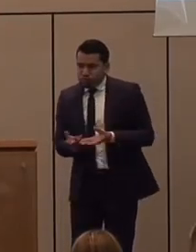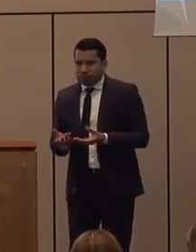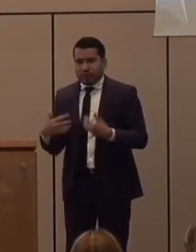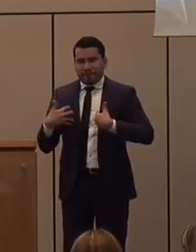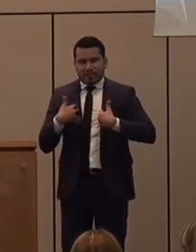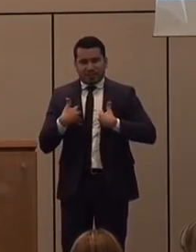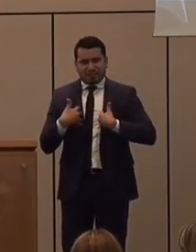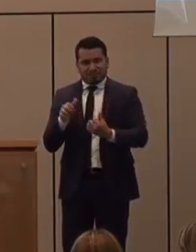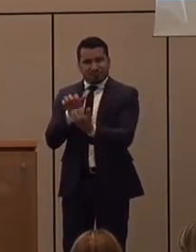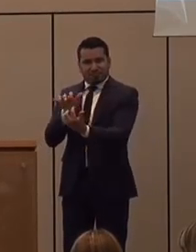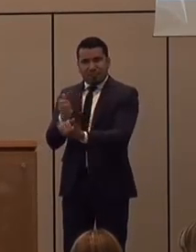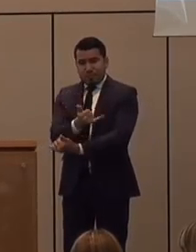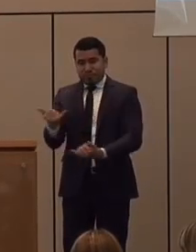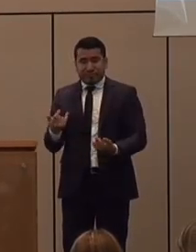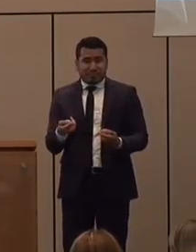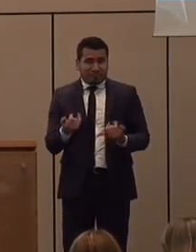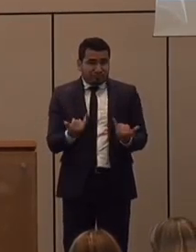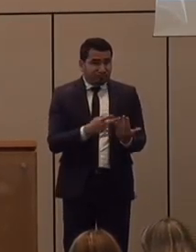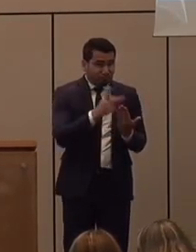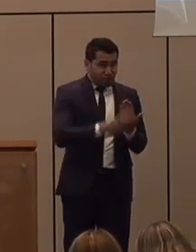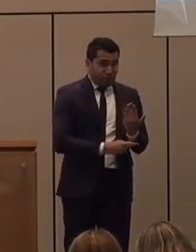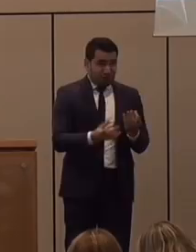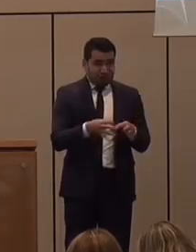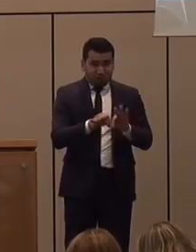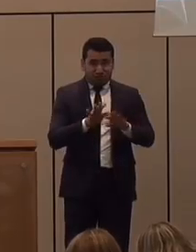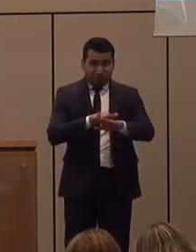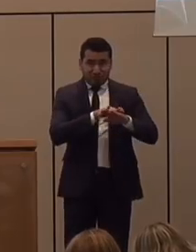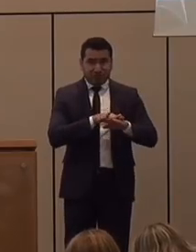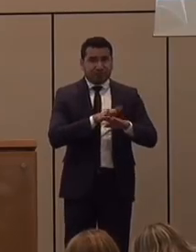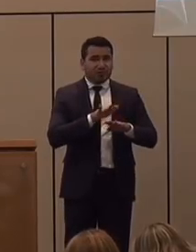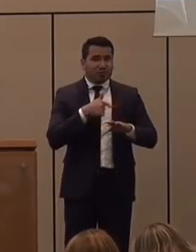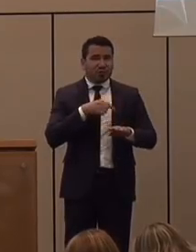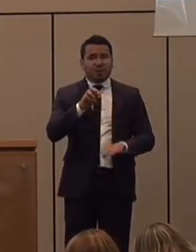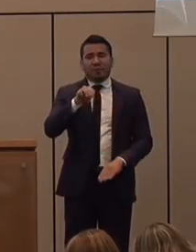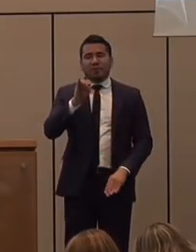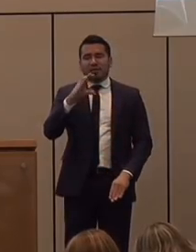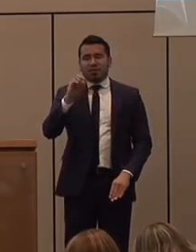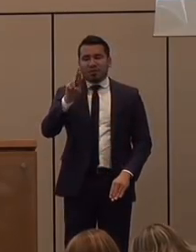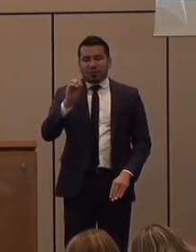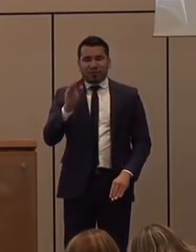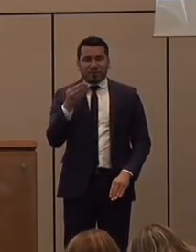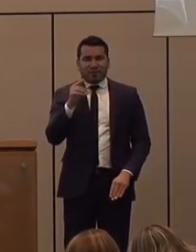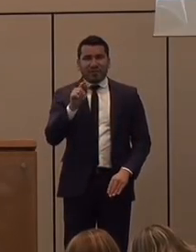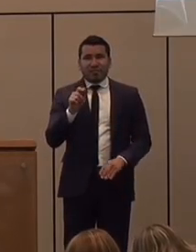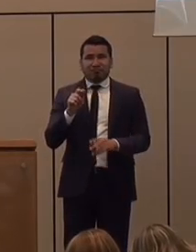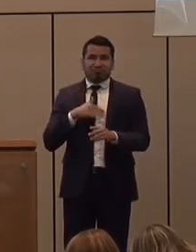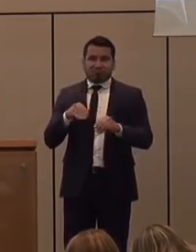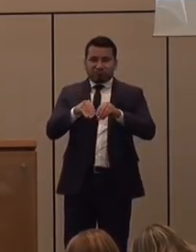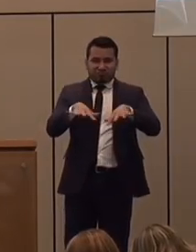tenemos algunos proyectos especiales que vale la pena mencionar como el de micro franquicias y ahí lo que hacemos es